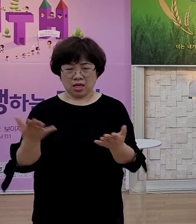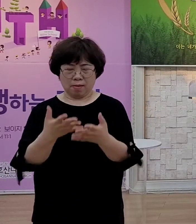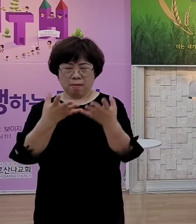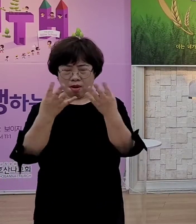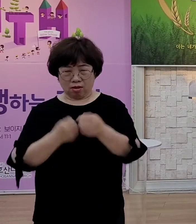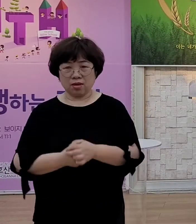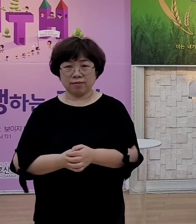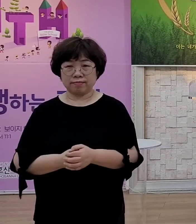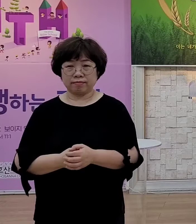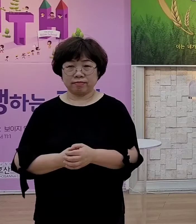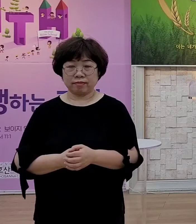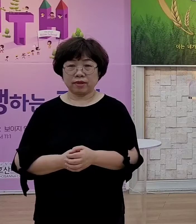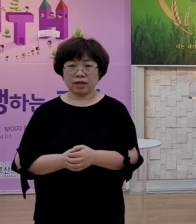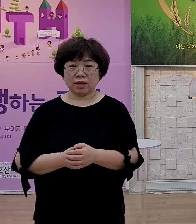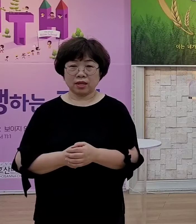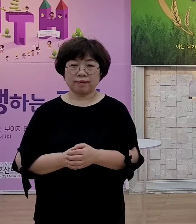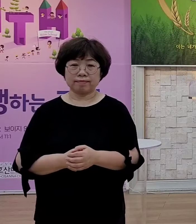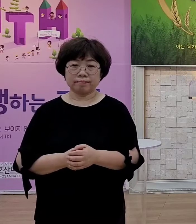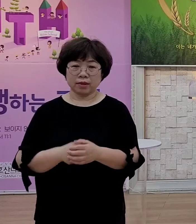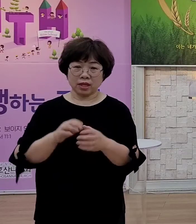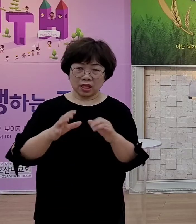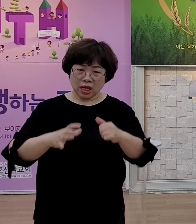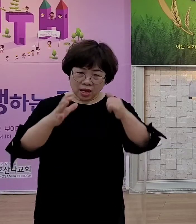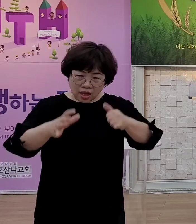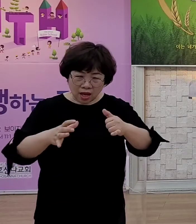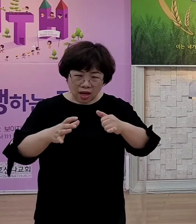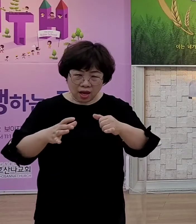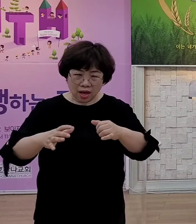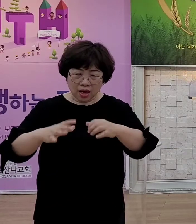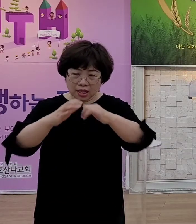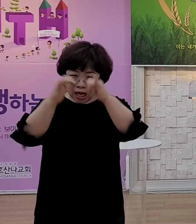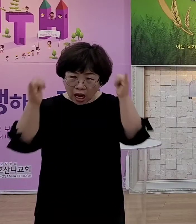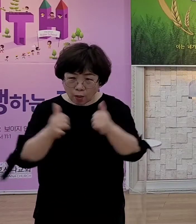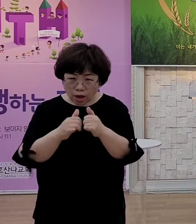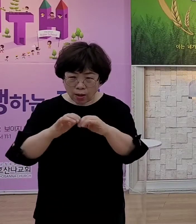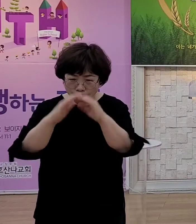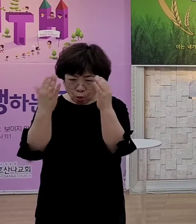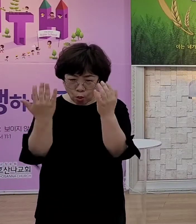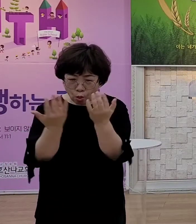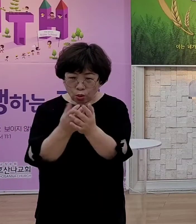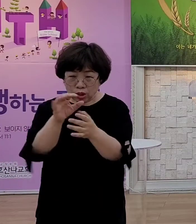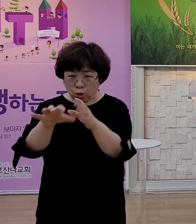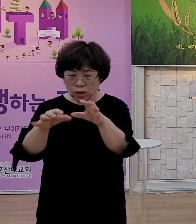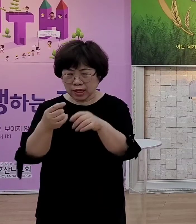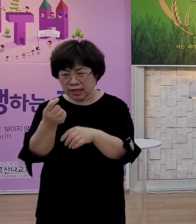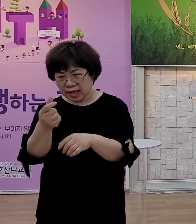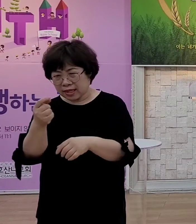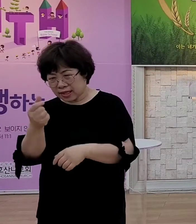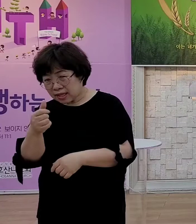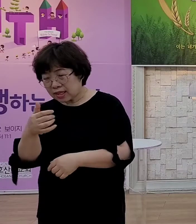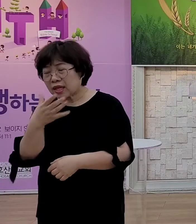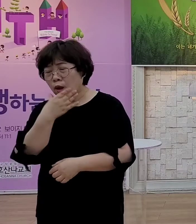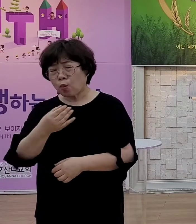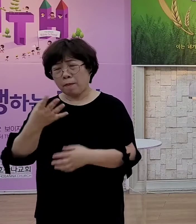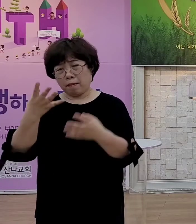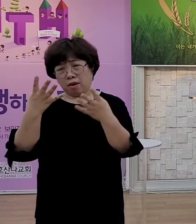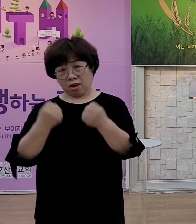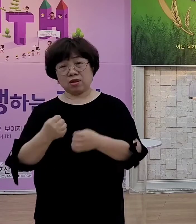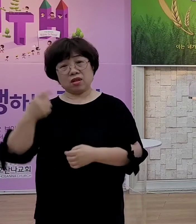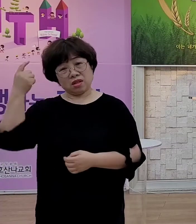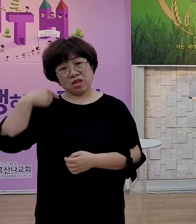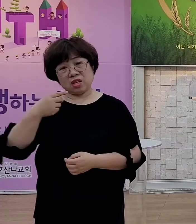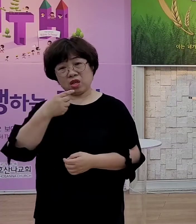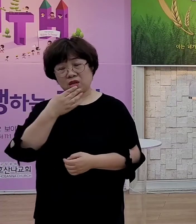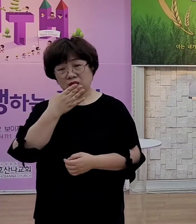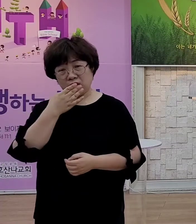많겠어요. 작은 이 공동체인 가정 안에서도 이런 행복을 누릴 수 있다는 것이죠. 그러니까 여러분, 이게 꼭